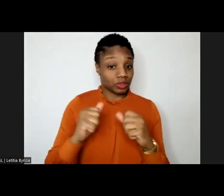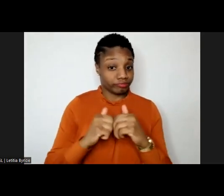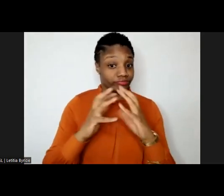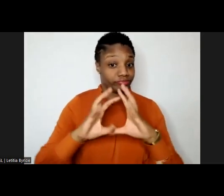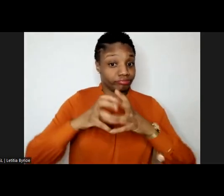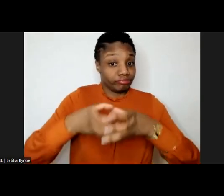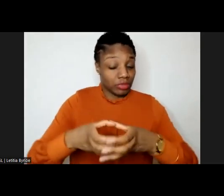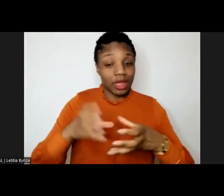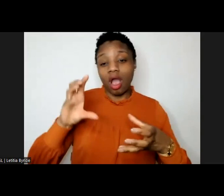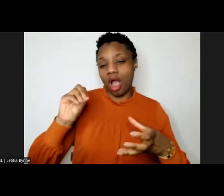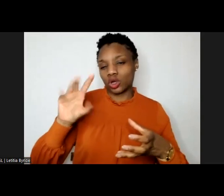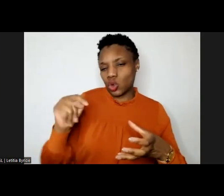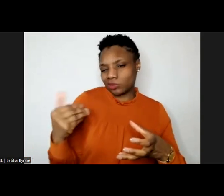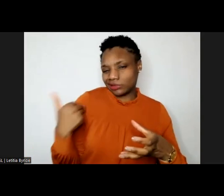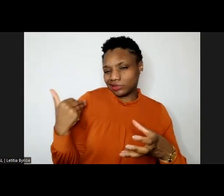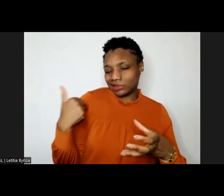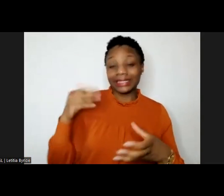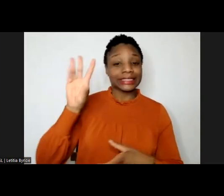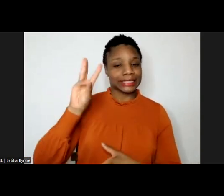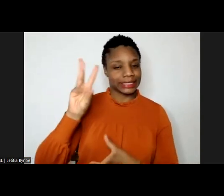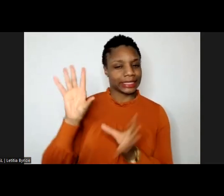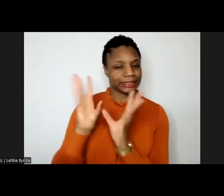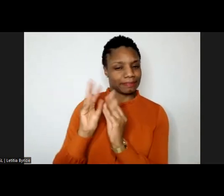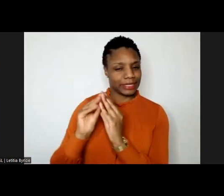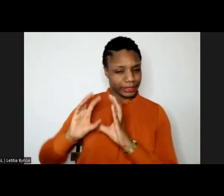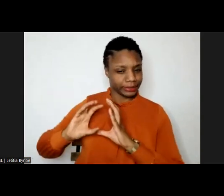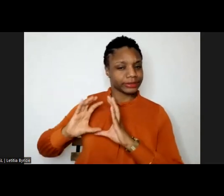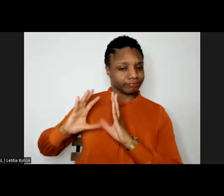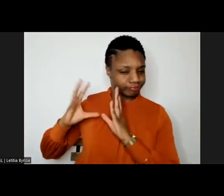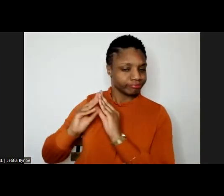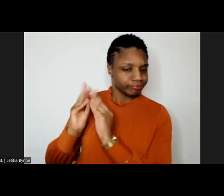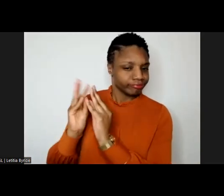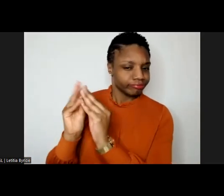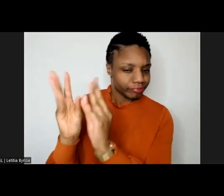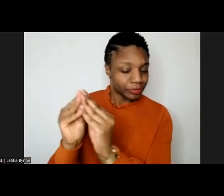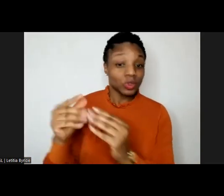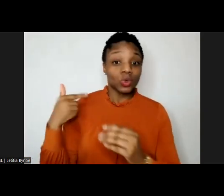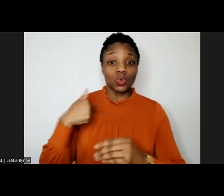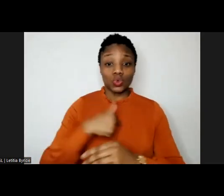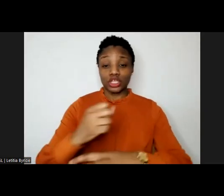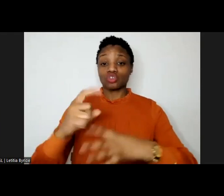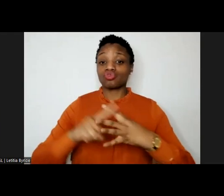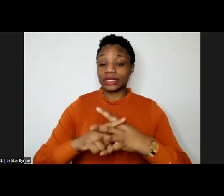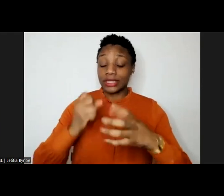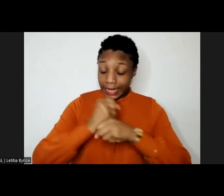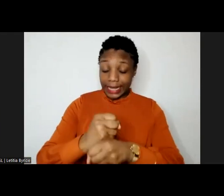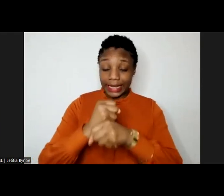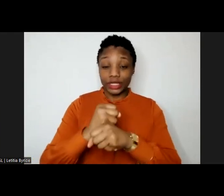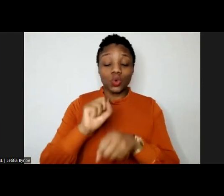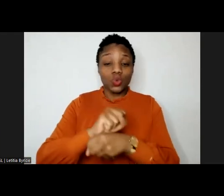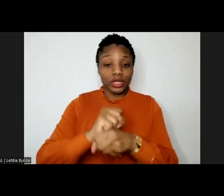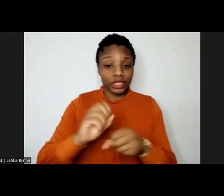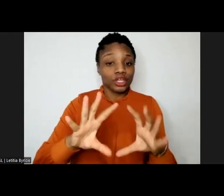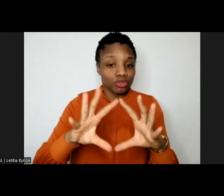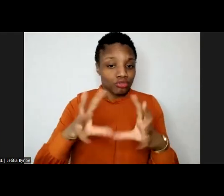nuestro trabajo en octubre hemos tenido seis reuniones hasta este momento hemos hecho grupos de trabajo eh